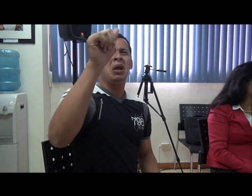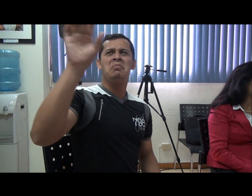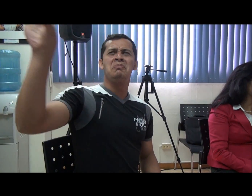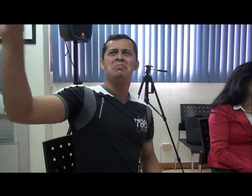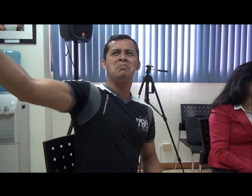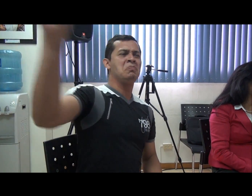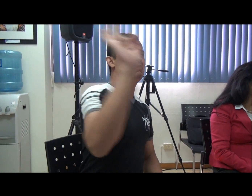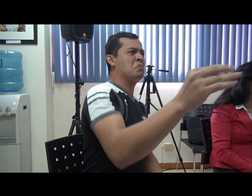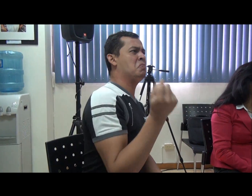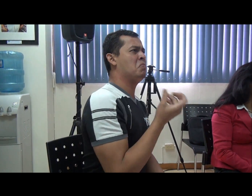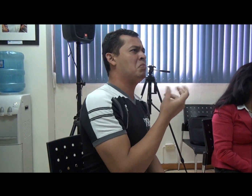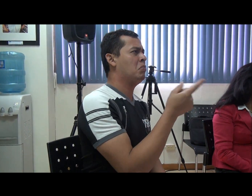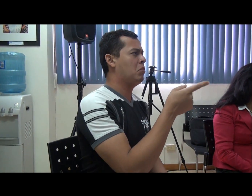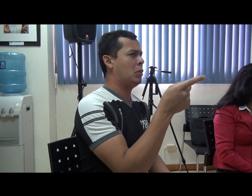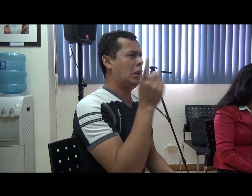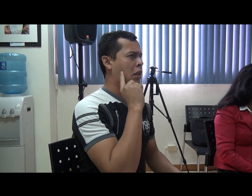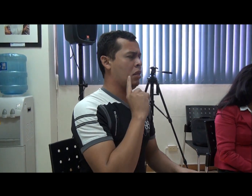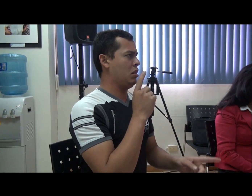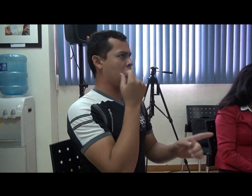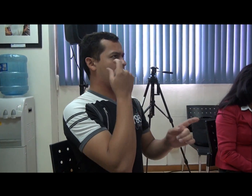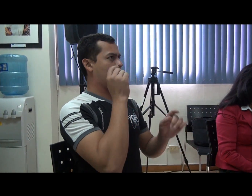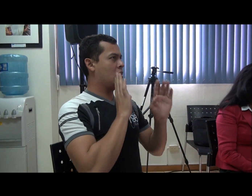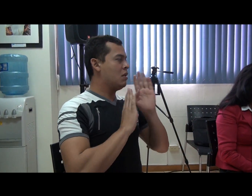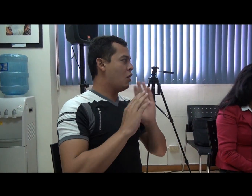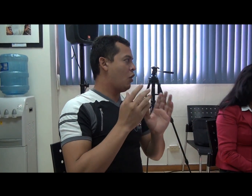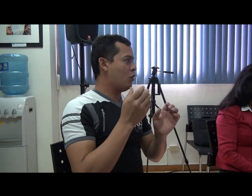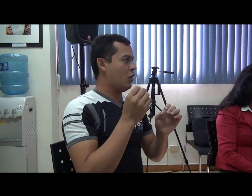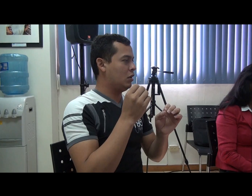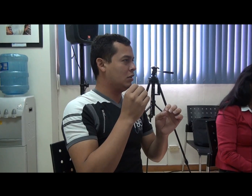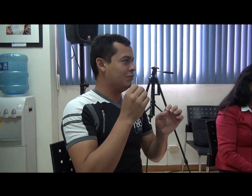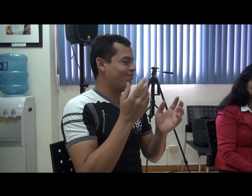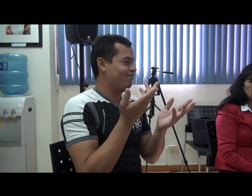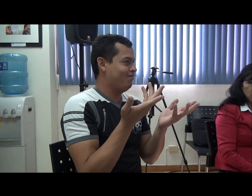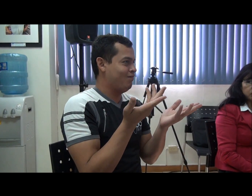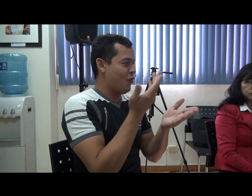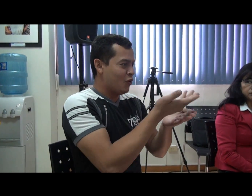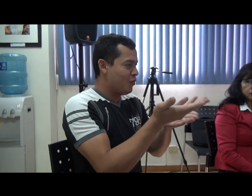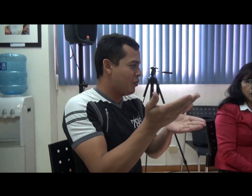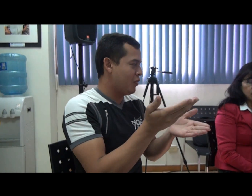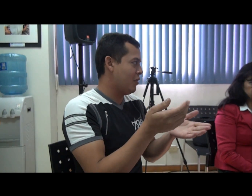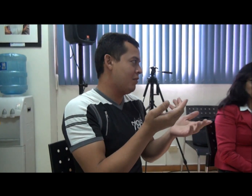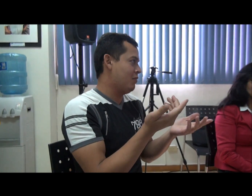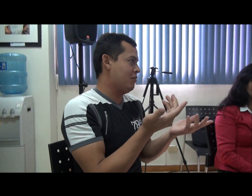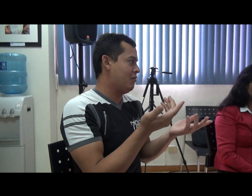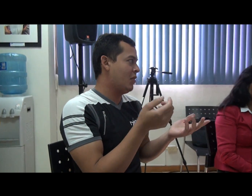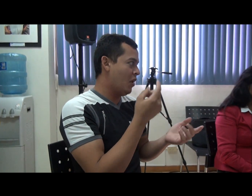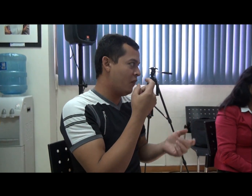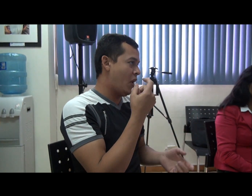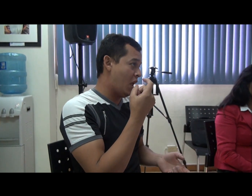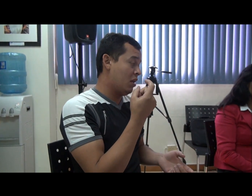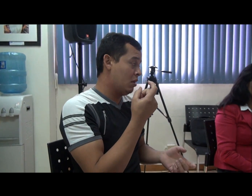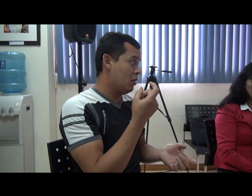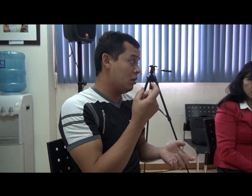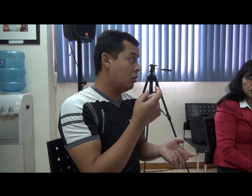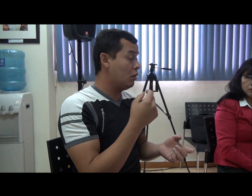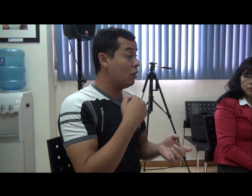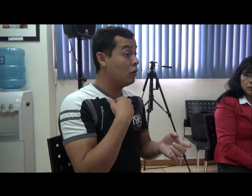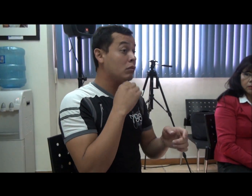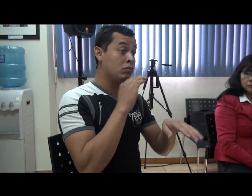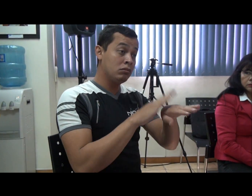intérpretes, no como a cualquier intérprete puedo agarrar, porque luego puede haber una frustración.